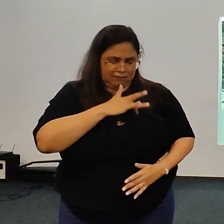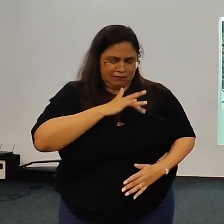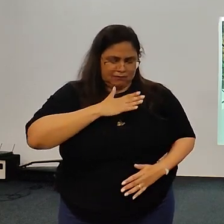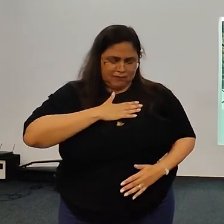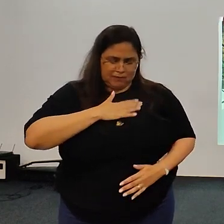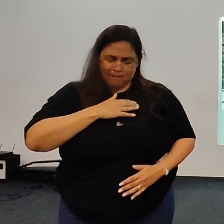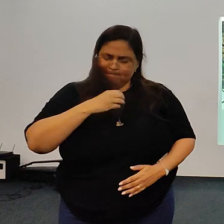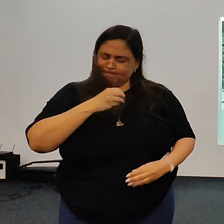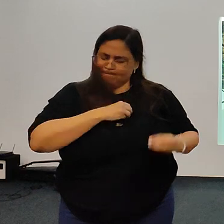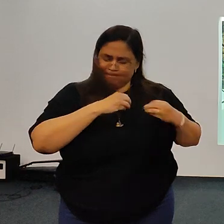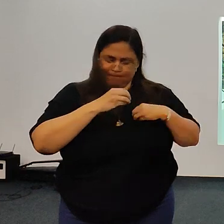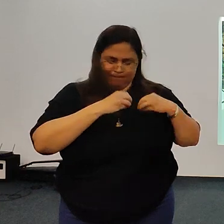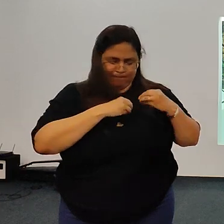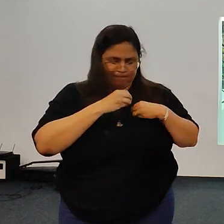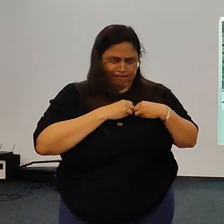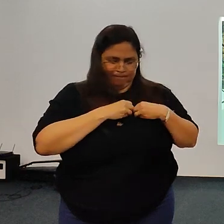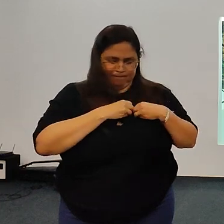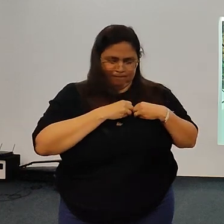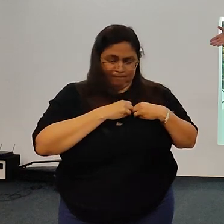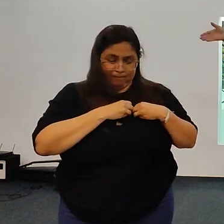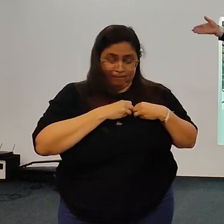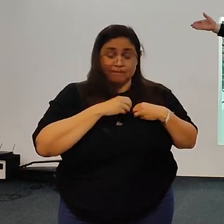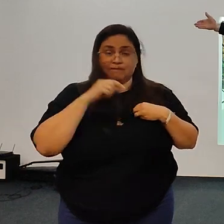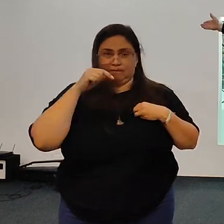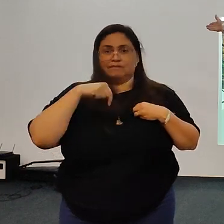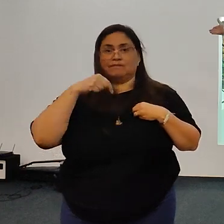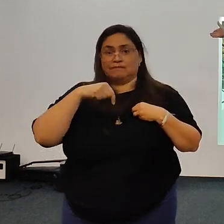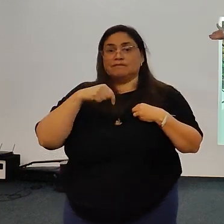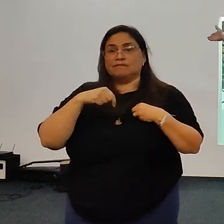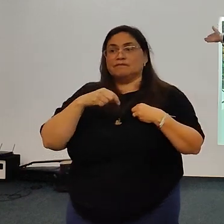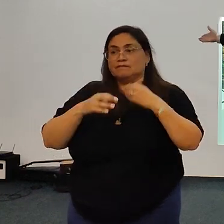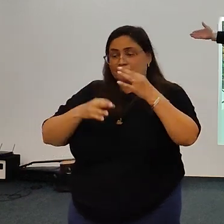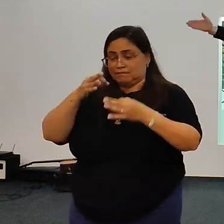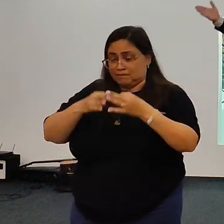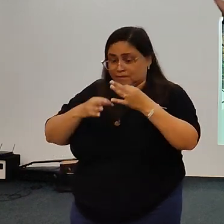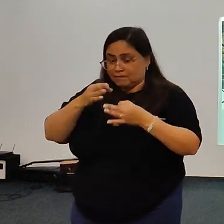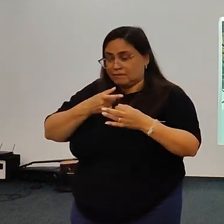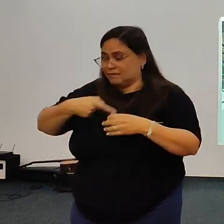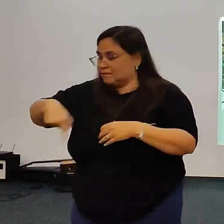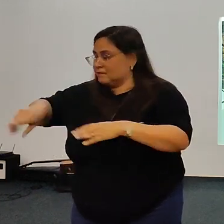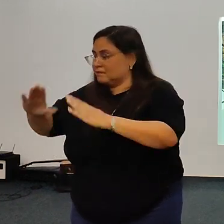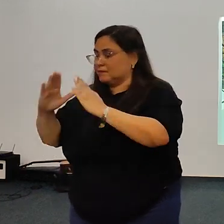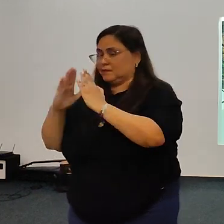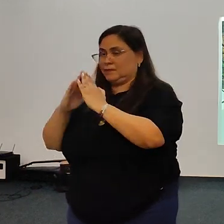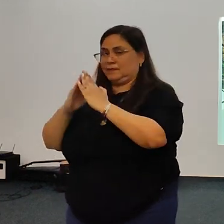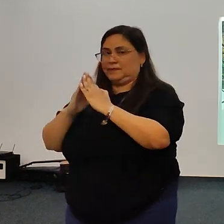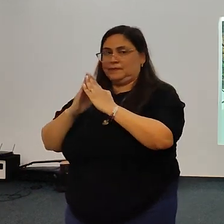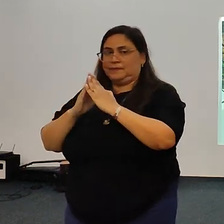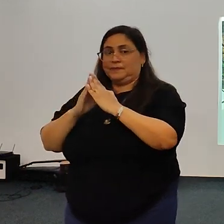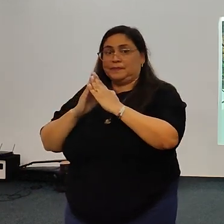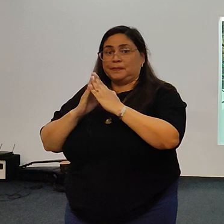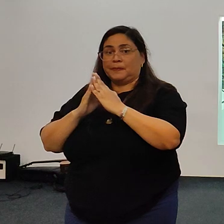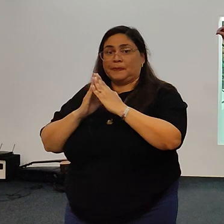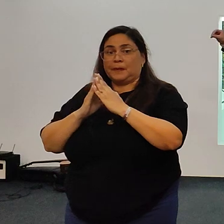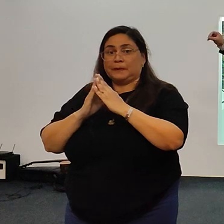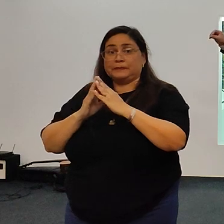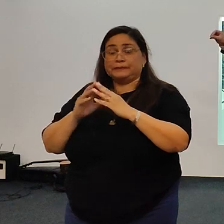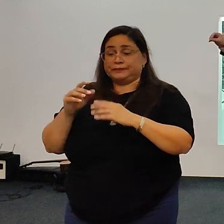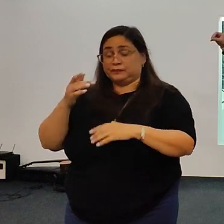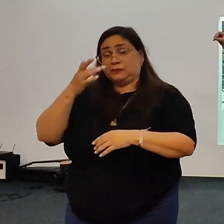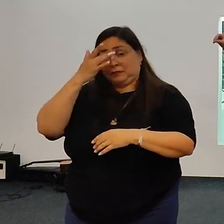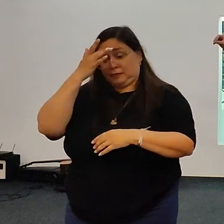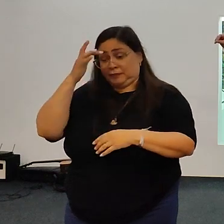que sou um pecador. Jesus disse que o publicano foi justificado para casa e não o fariseu. Ou seja, aquele que